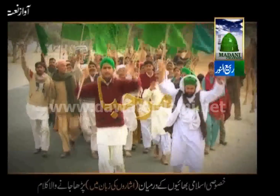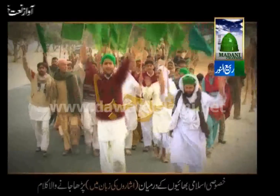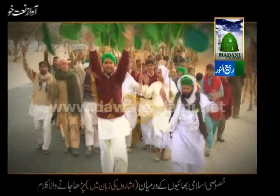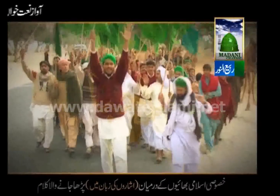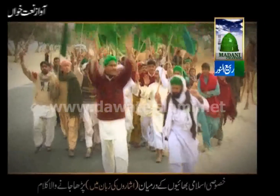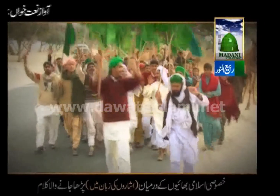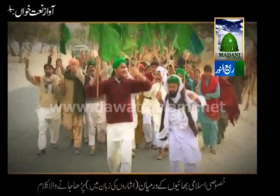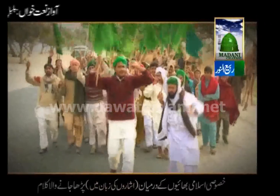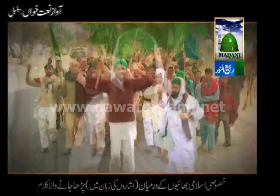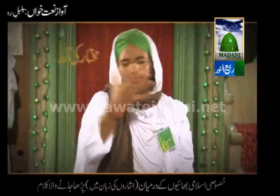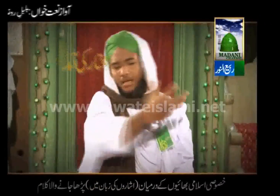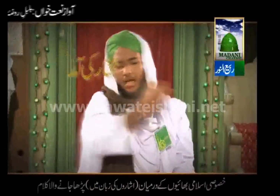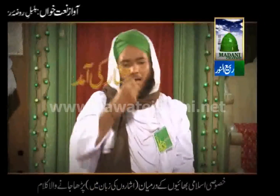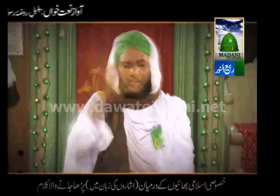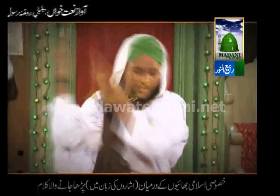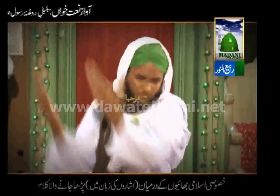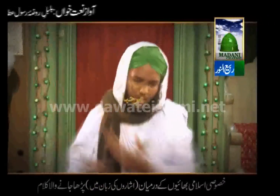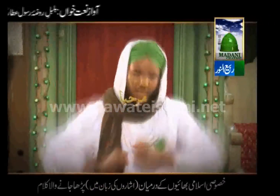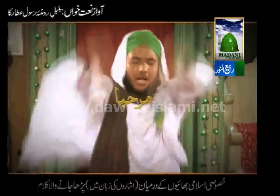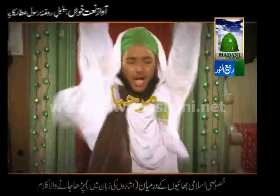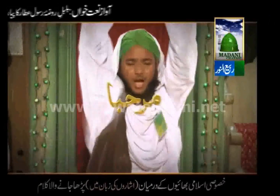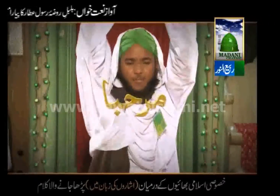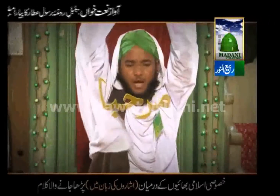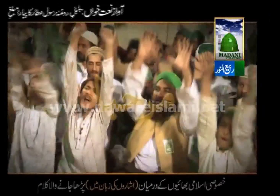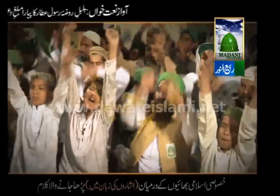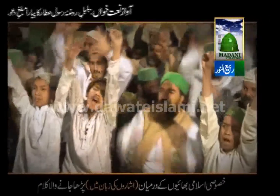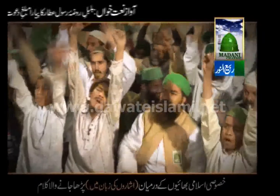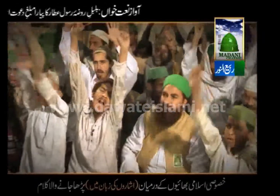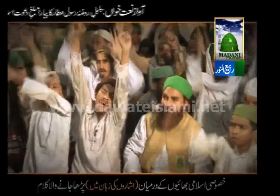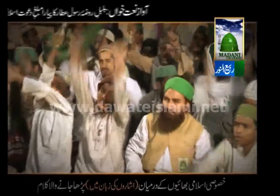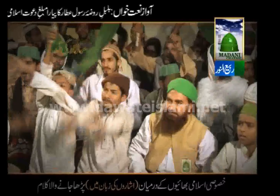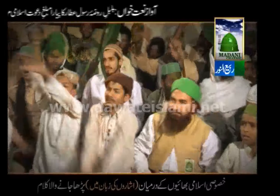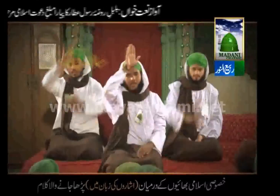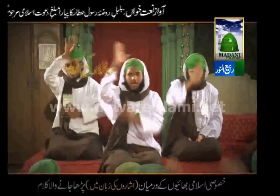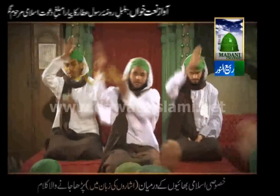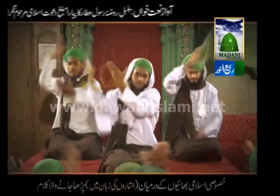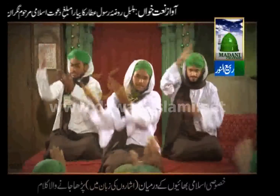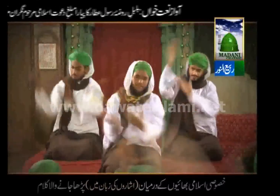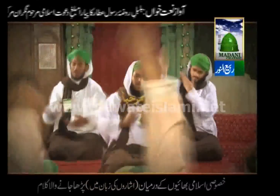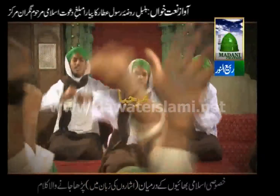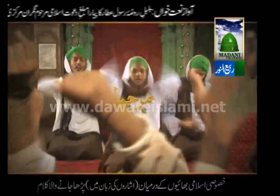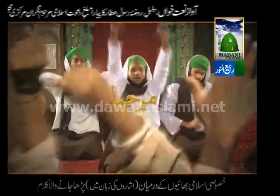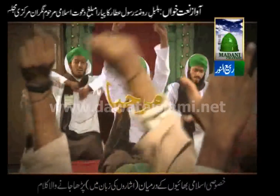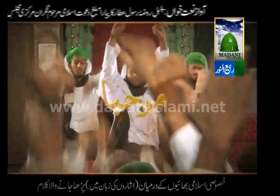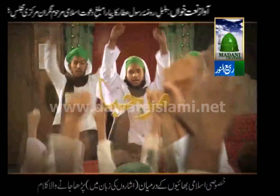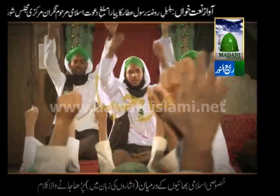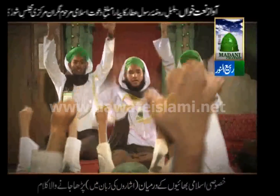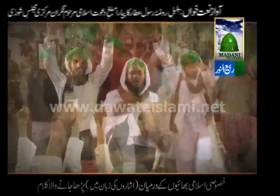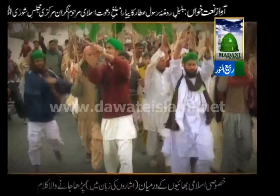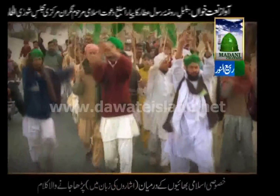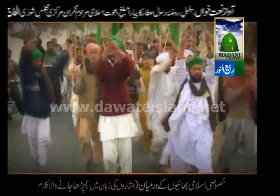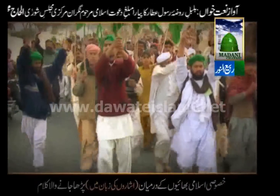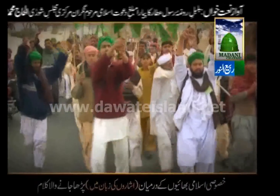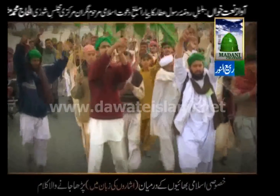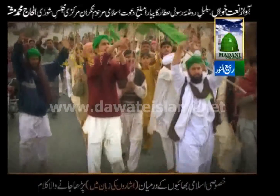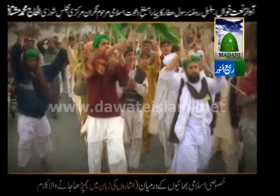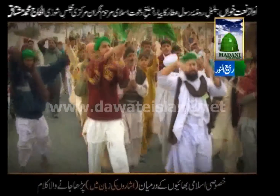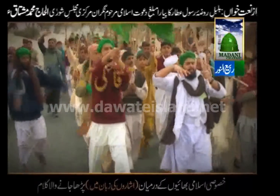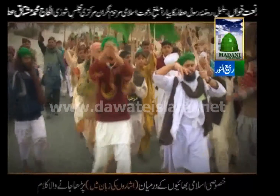مرحبا مختار کی آمد مرحبا سالار کی آمد مرحبا آقا کی